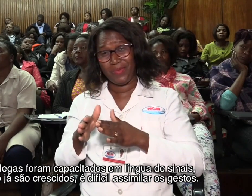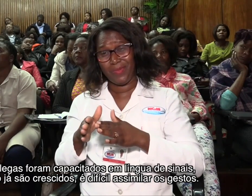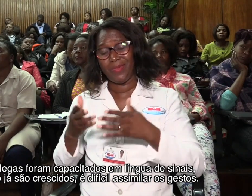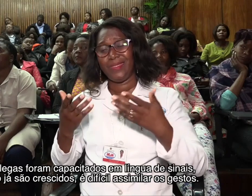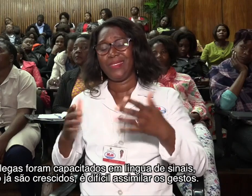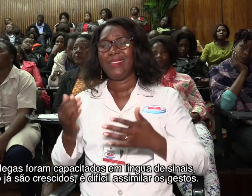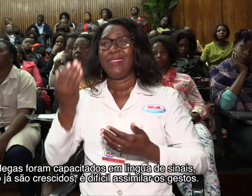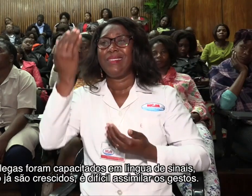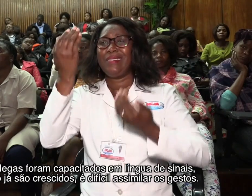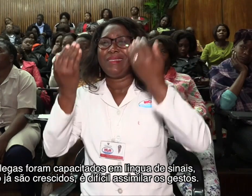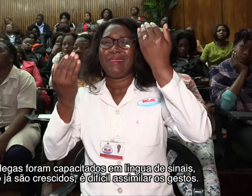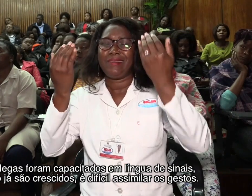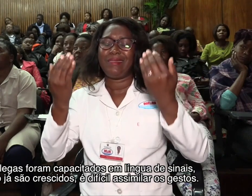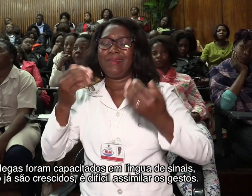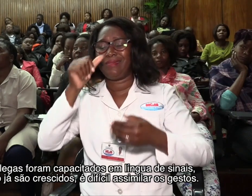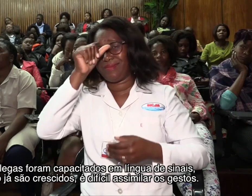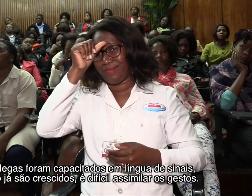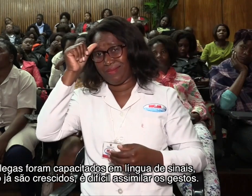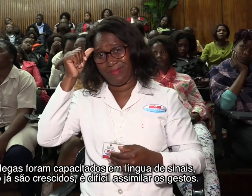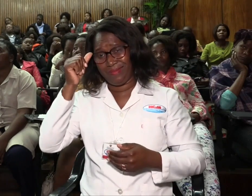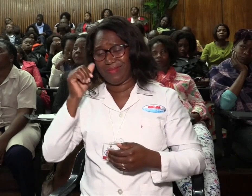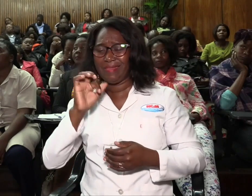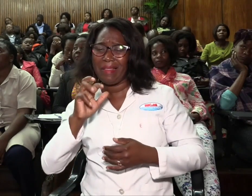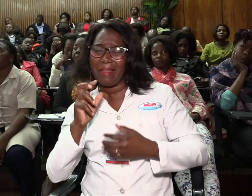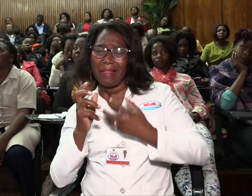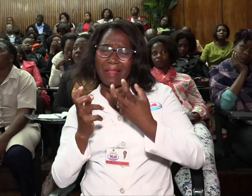crescidos, é difícil gesticular.